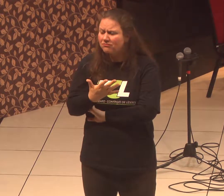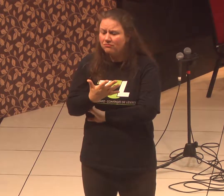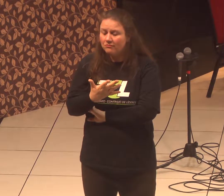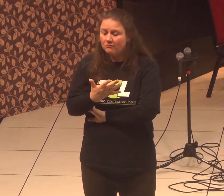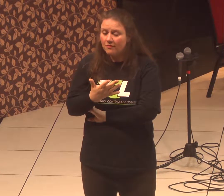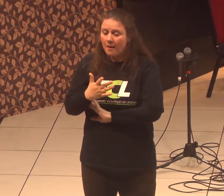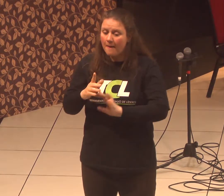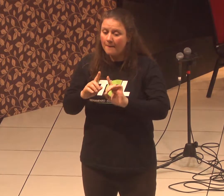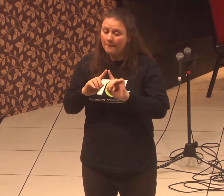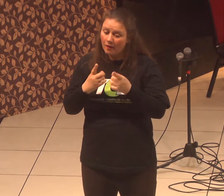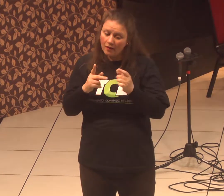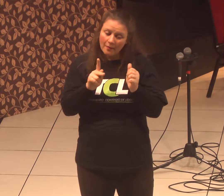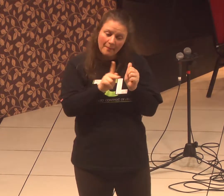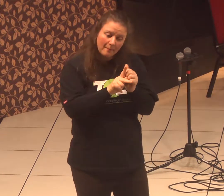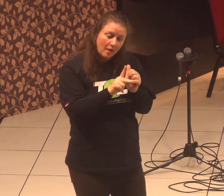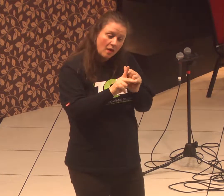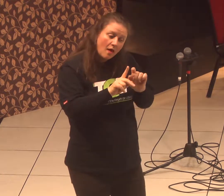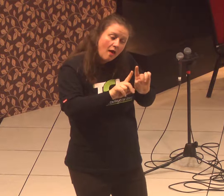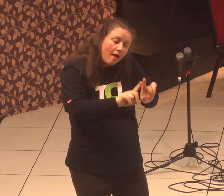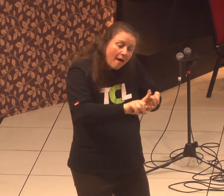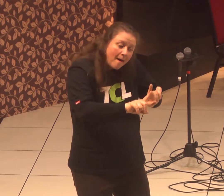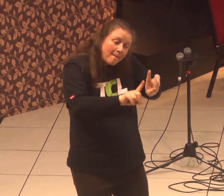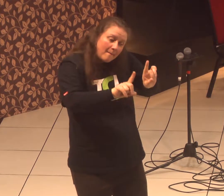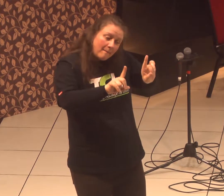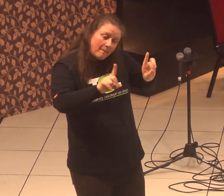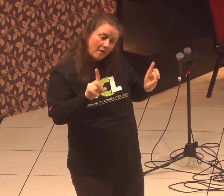Mas o Pedro continuou. Mas